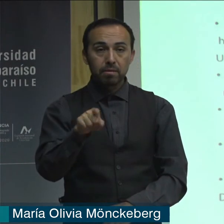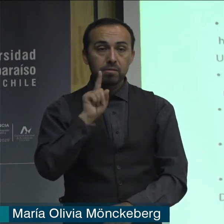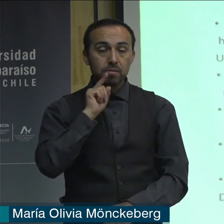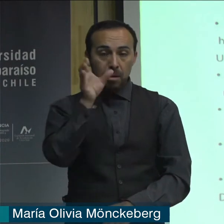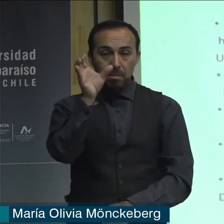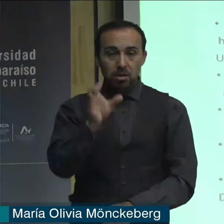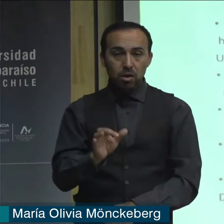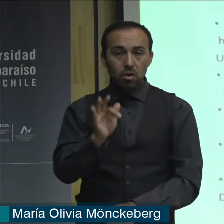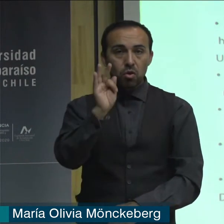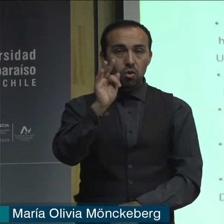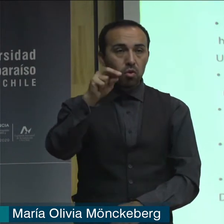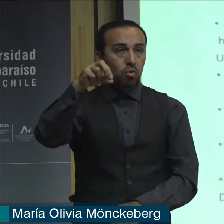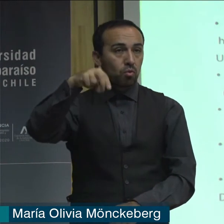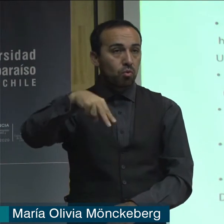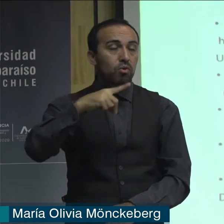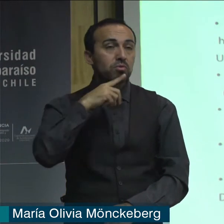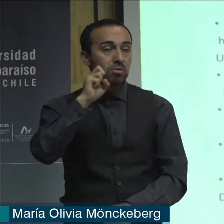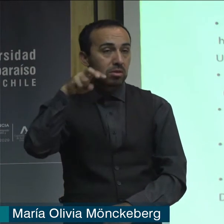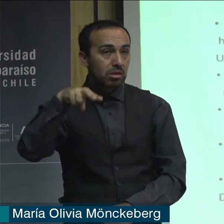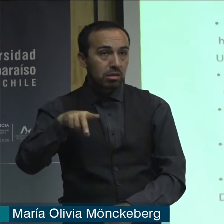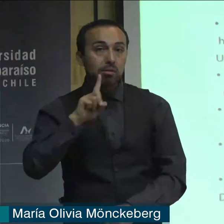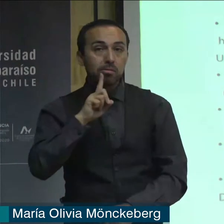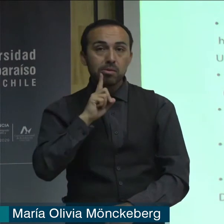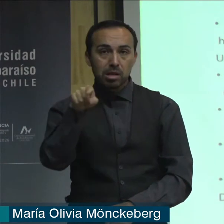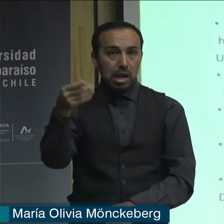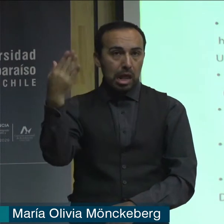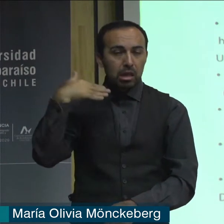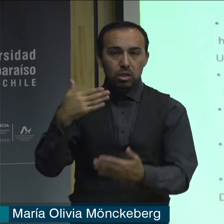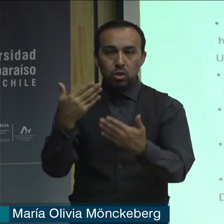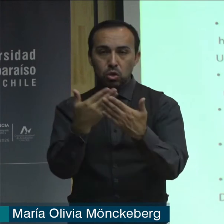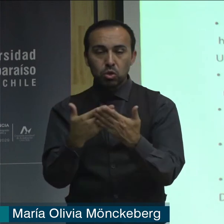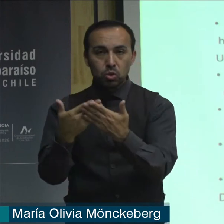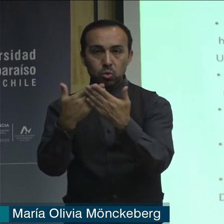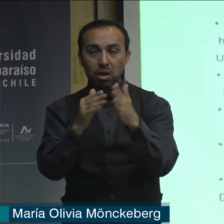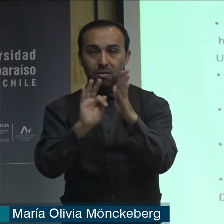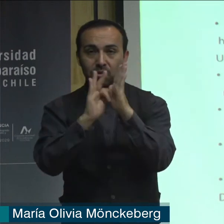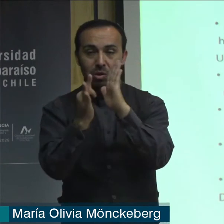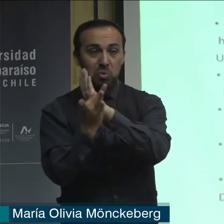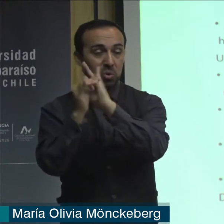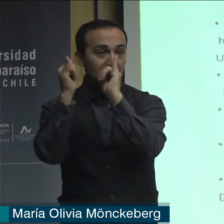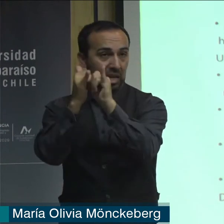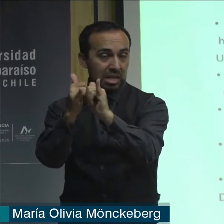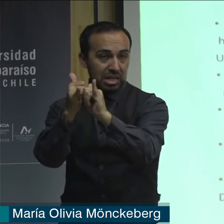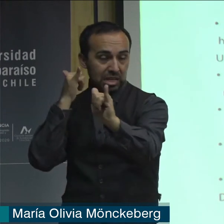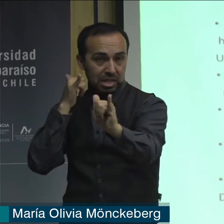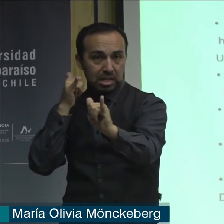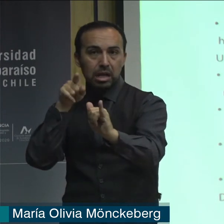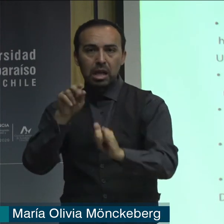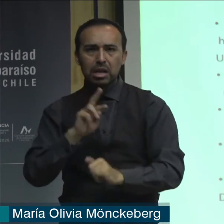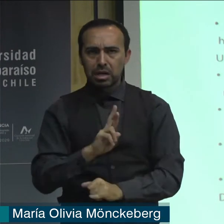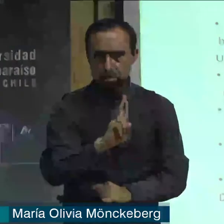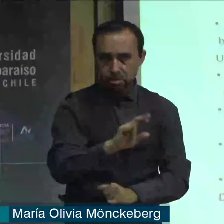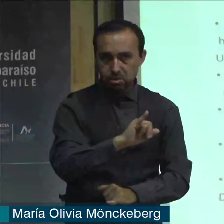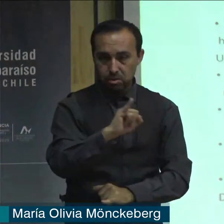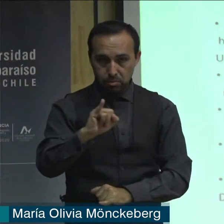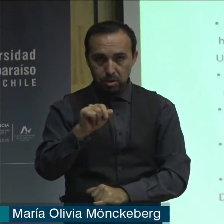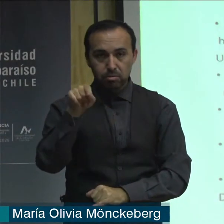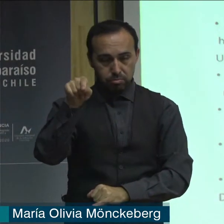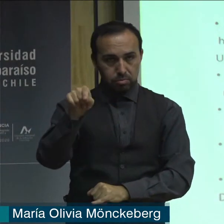fonten también proveniente de la Universidad de Chile de la facultad de ingeniería rector también